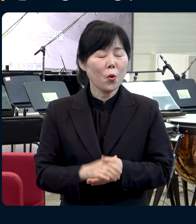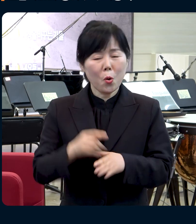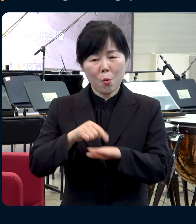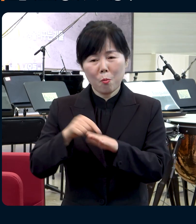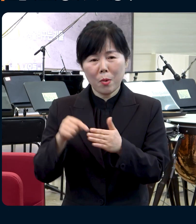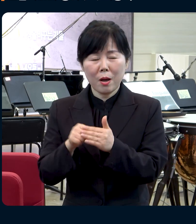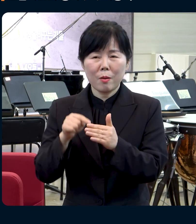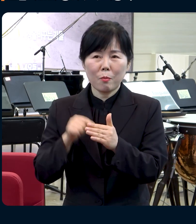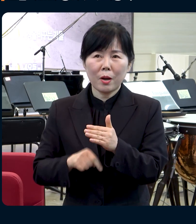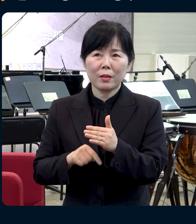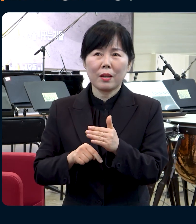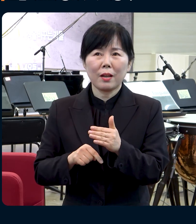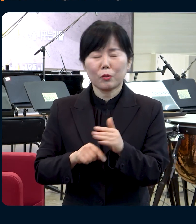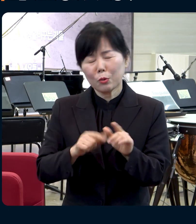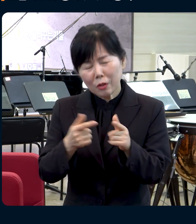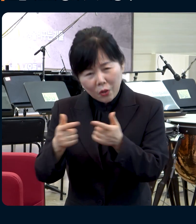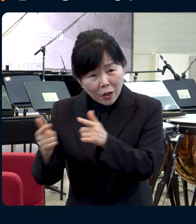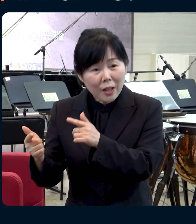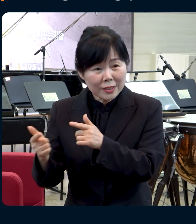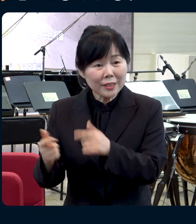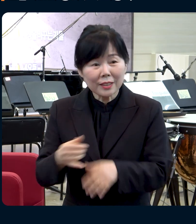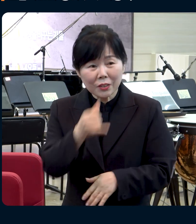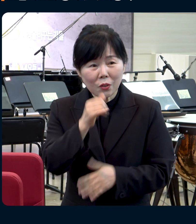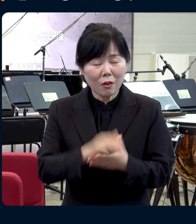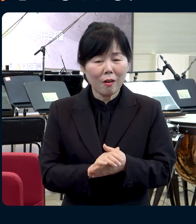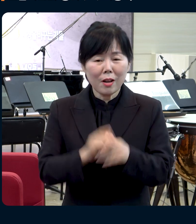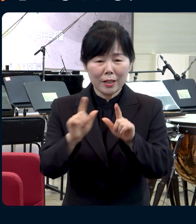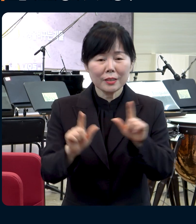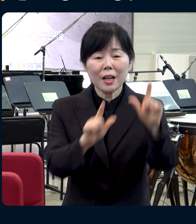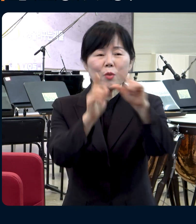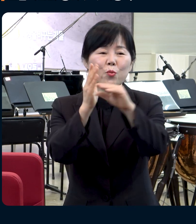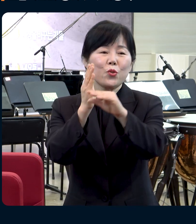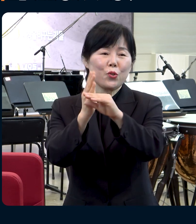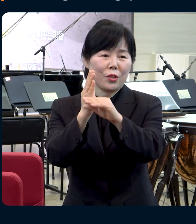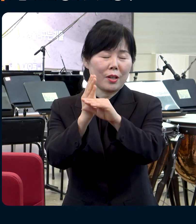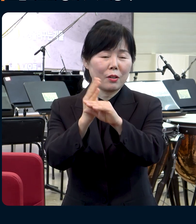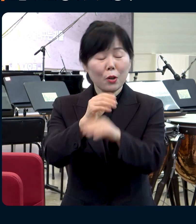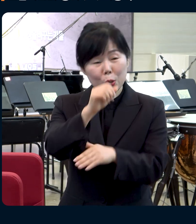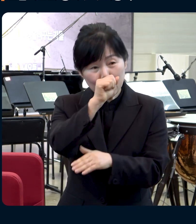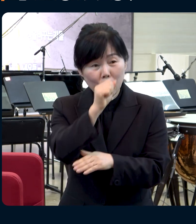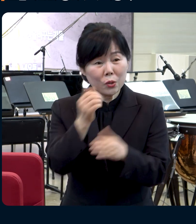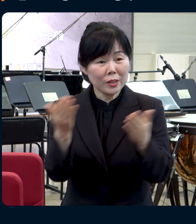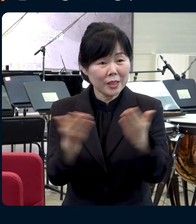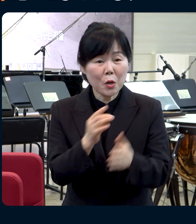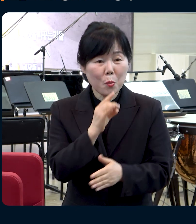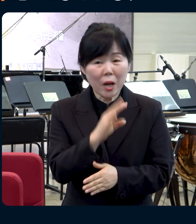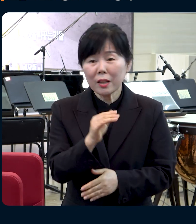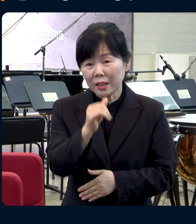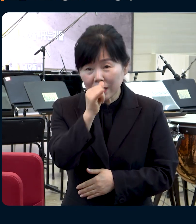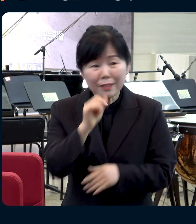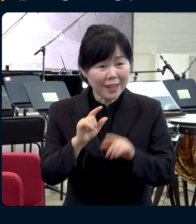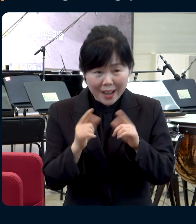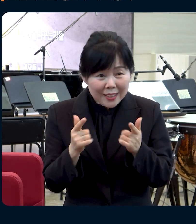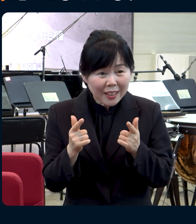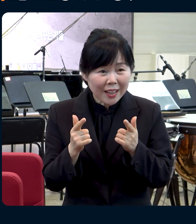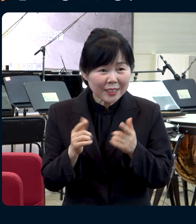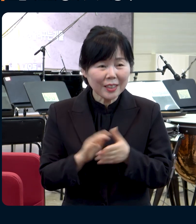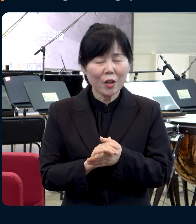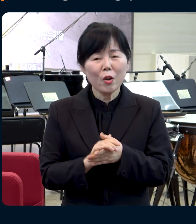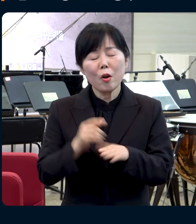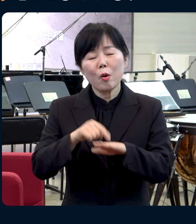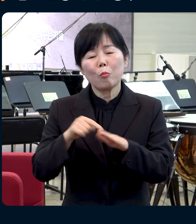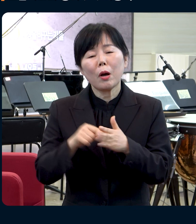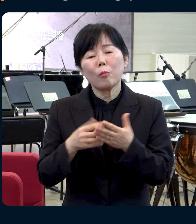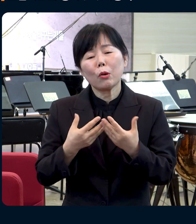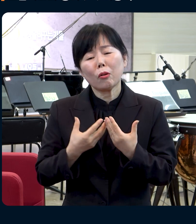가운데 여러 다양한 분들이 있어요. 근데 여러분의 삶 가운데서도요, 우리 항상 좋은 일만 있기 원하지만 왠지 내 마음을